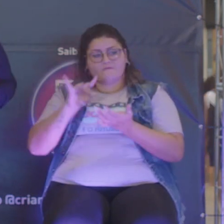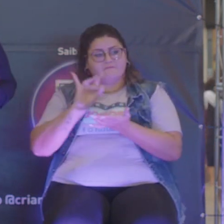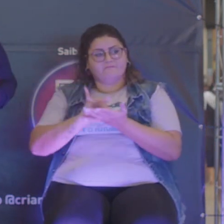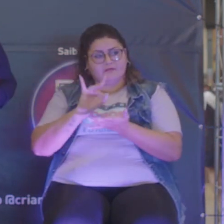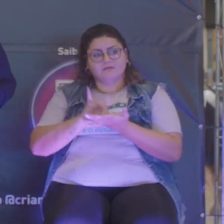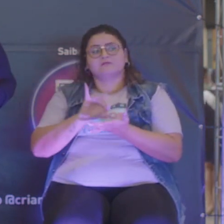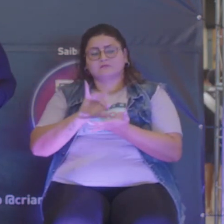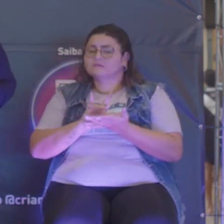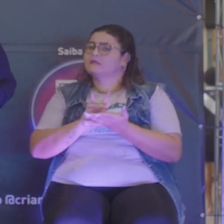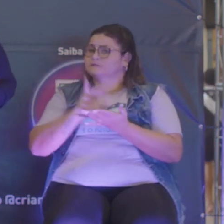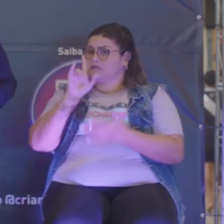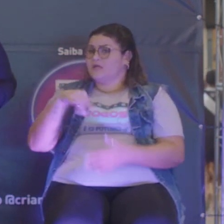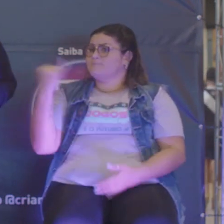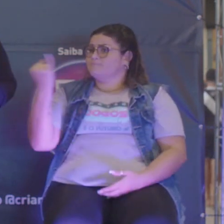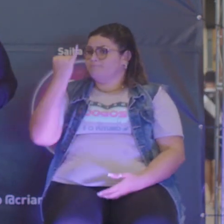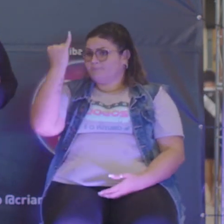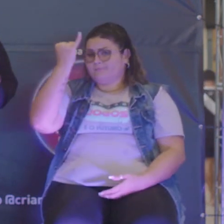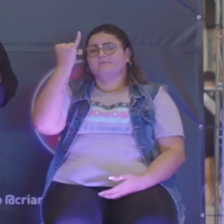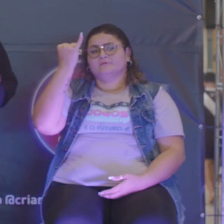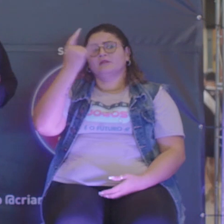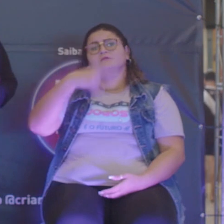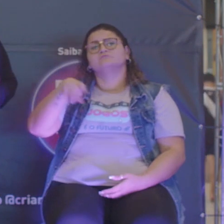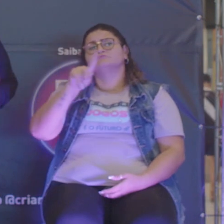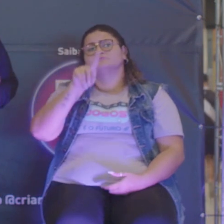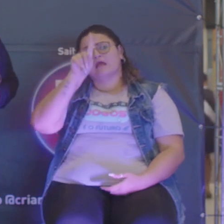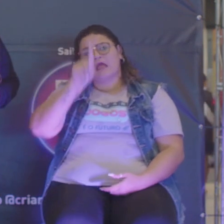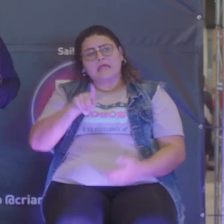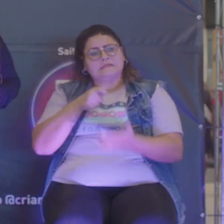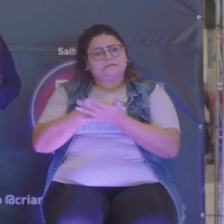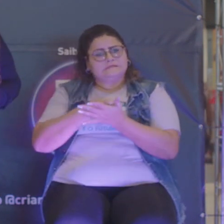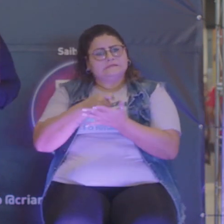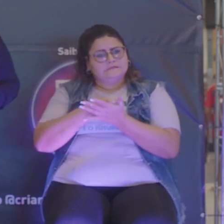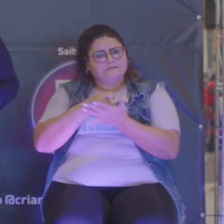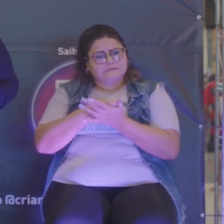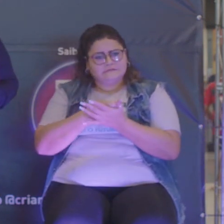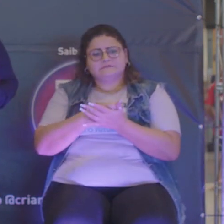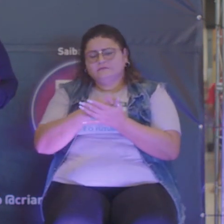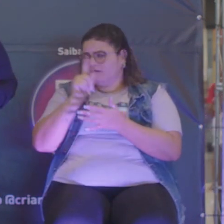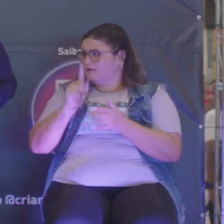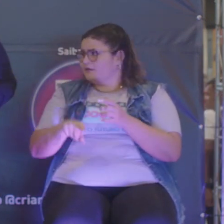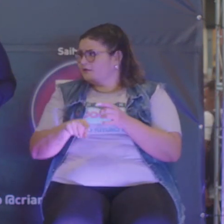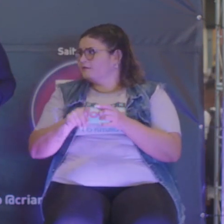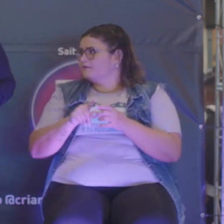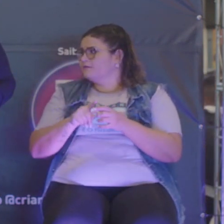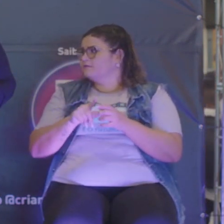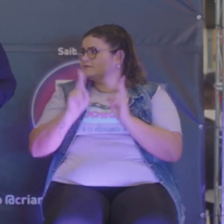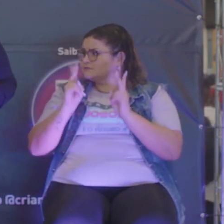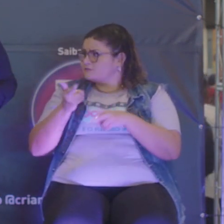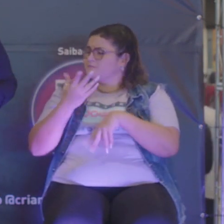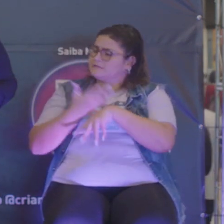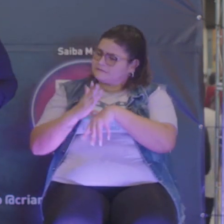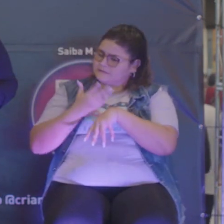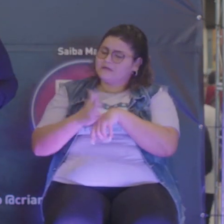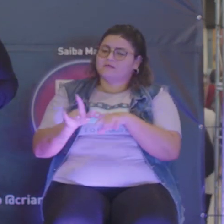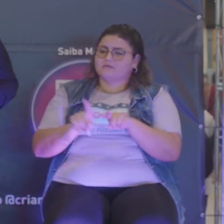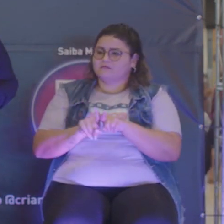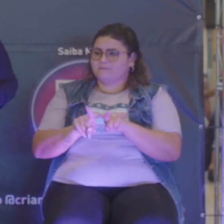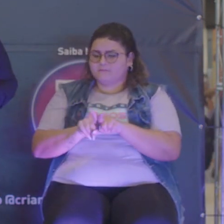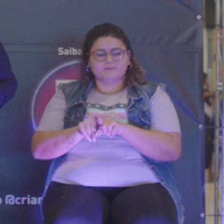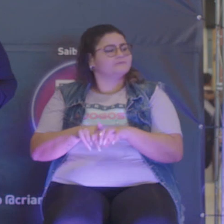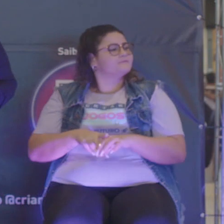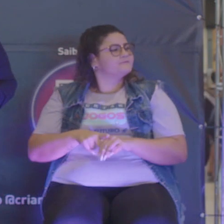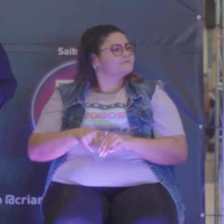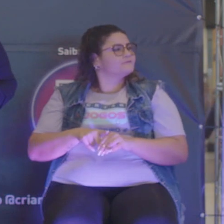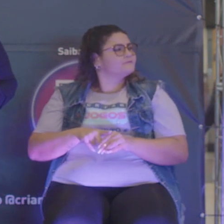verdade. E é uma coisa que é importante, né? Acho que isso é muito cobrado das pessoas e isso pode ser treinável. Inclusive,